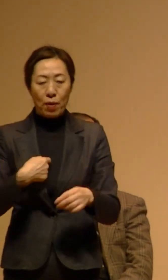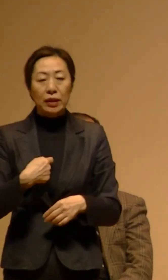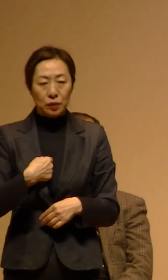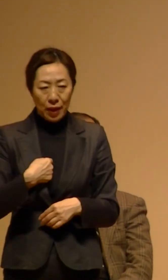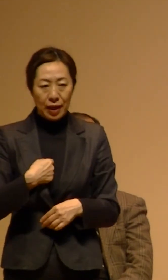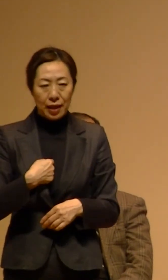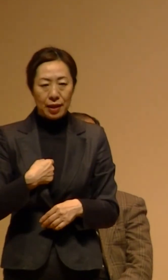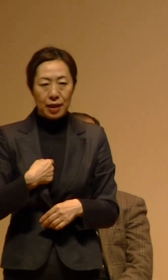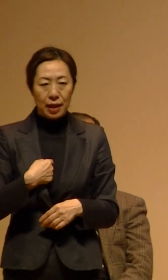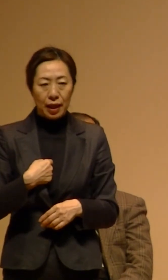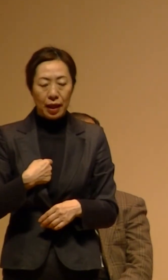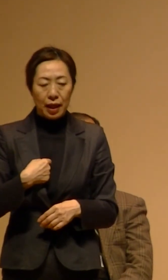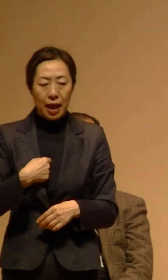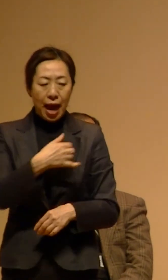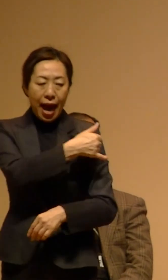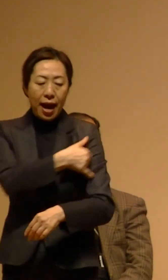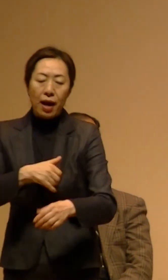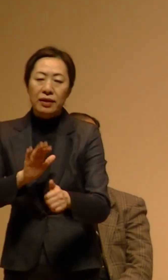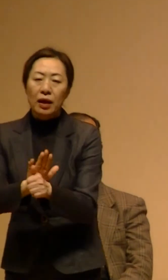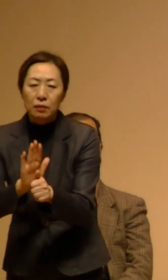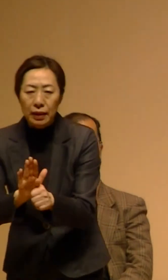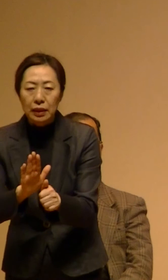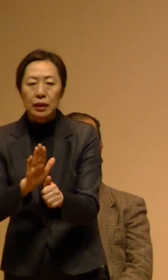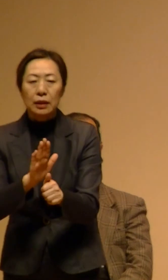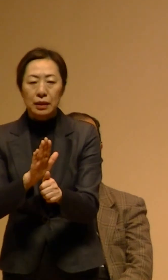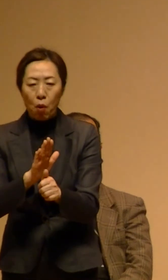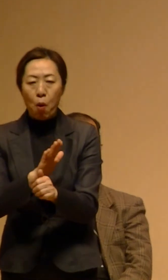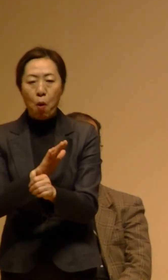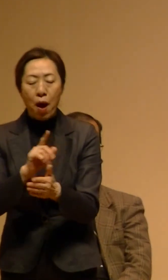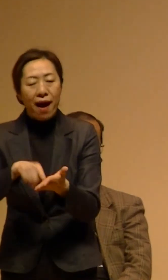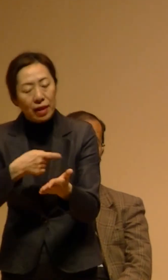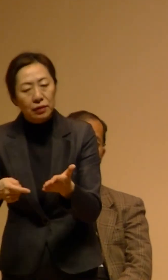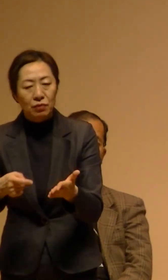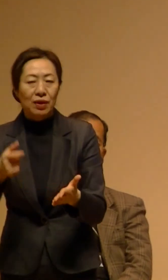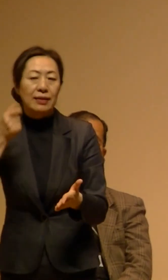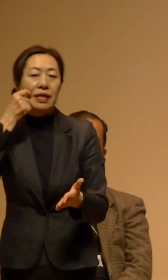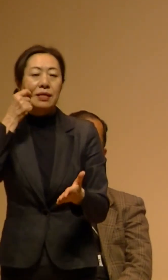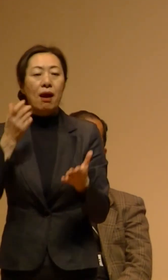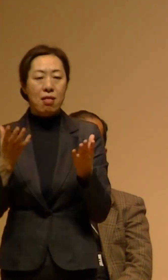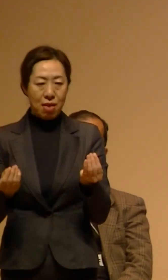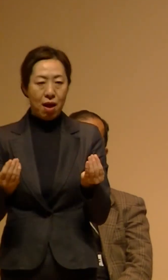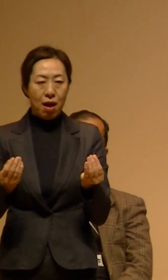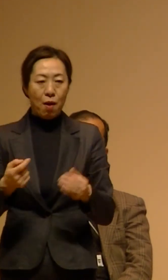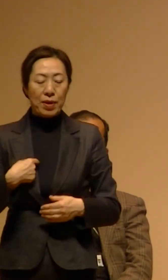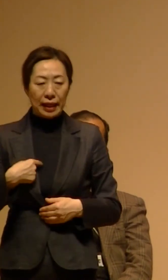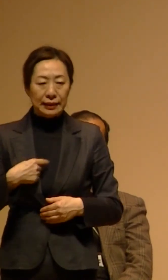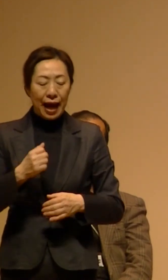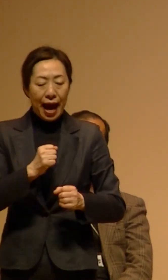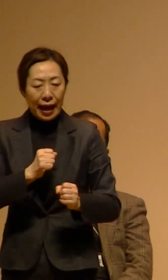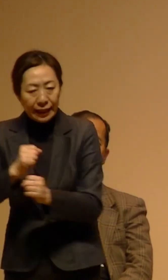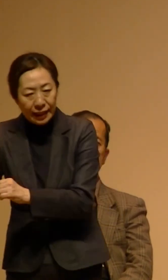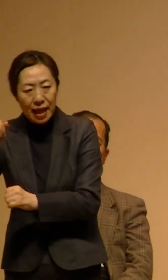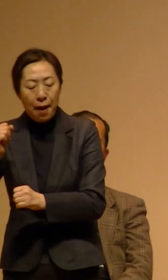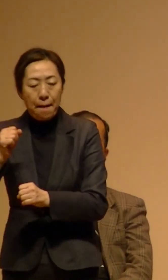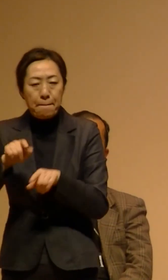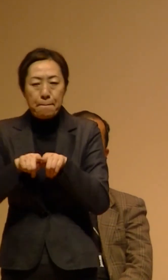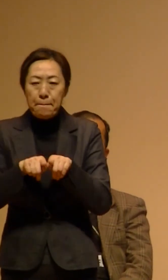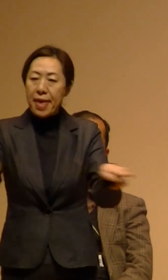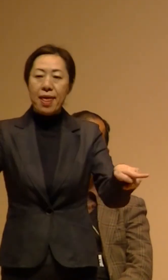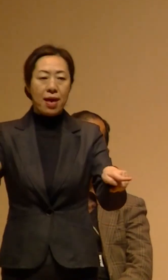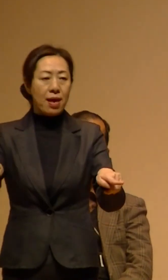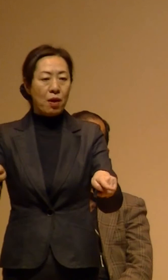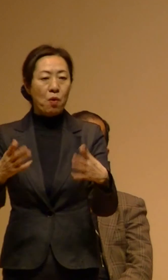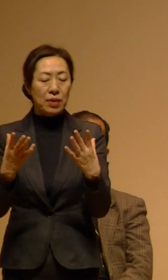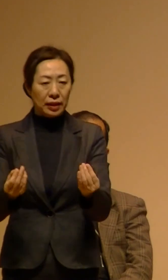私は役割を果たせませんでした。私が避難命令を出しましたのは